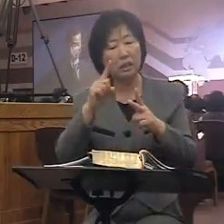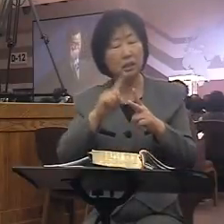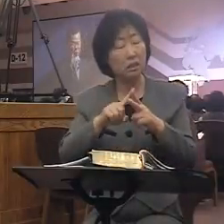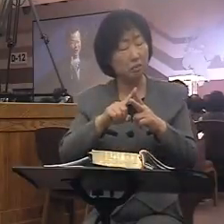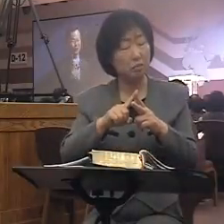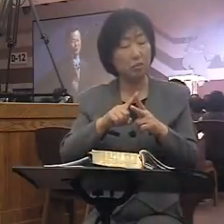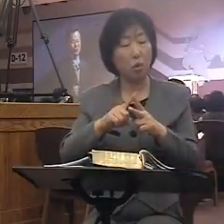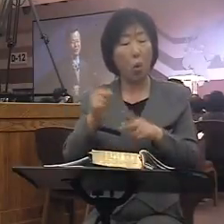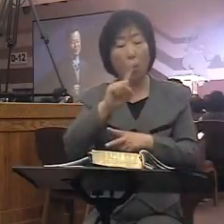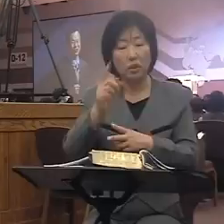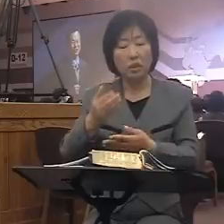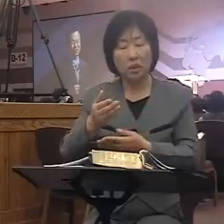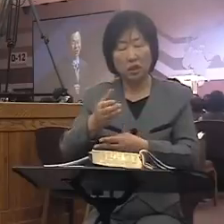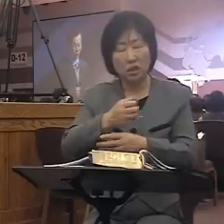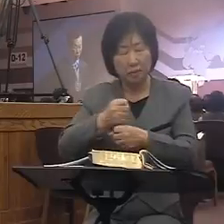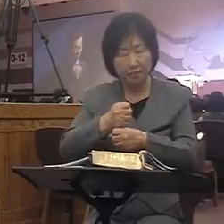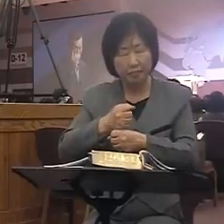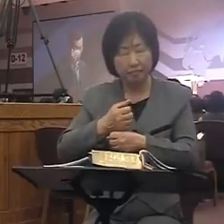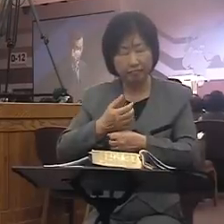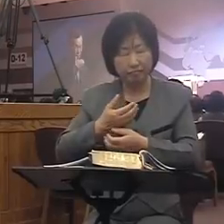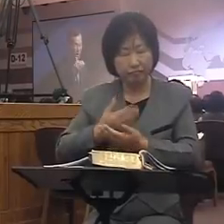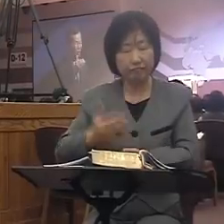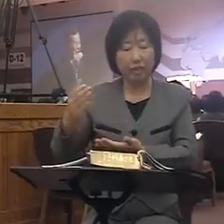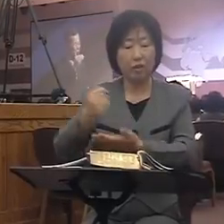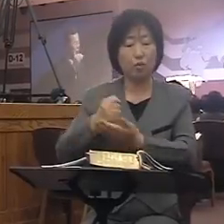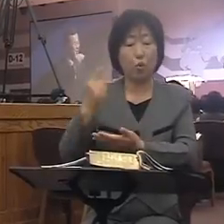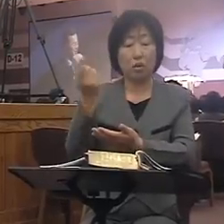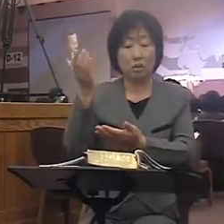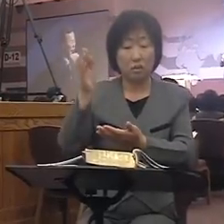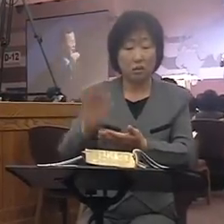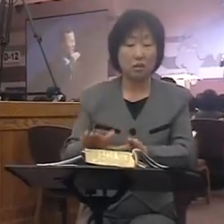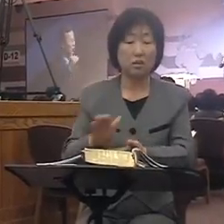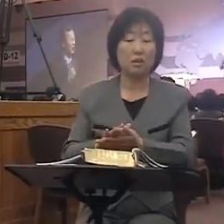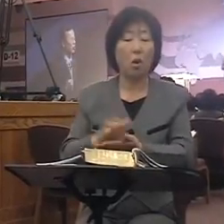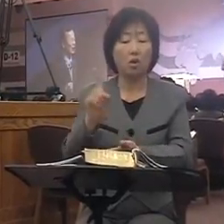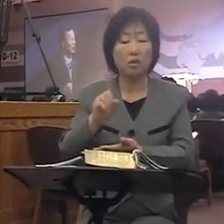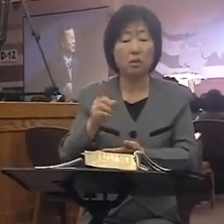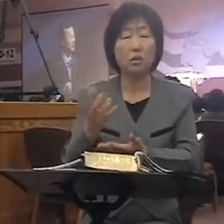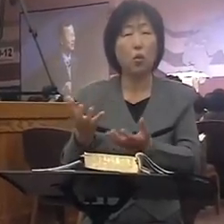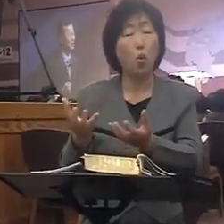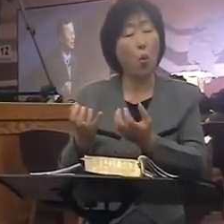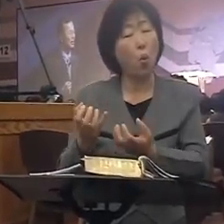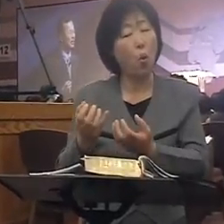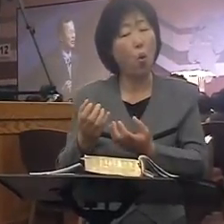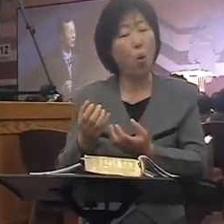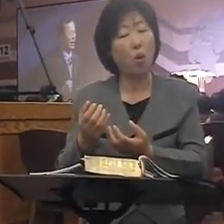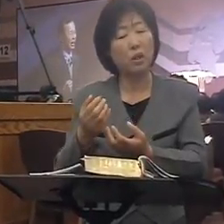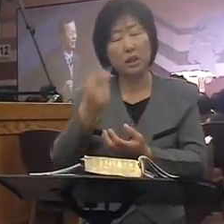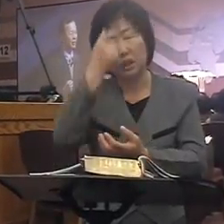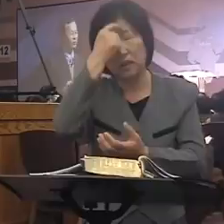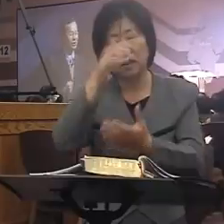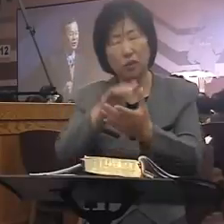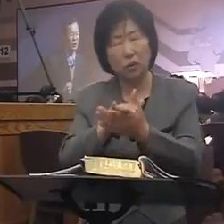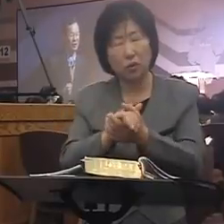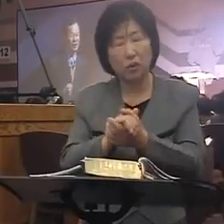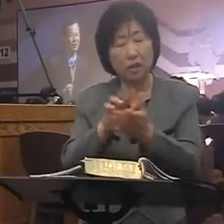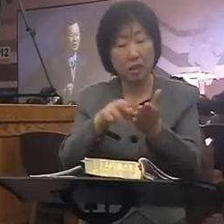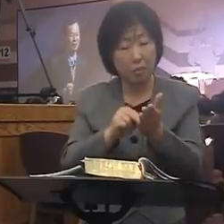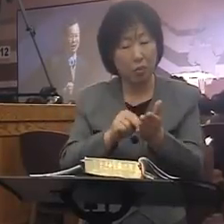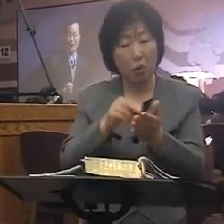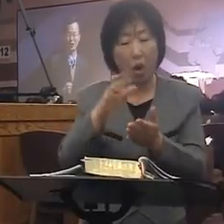어떠한 짐을 갖고 왔든지, 어떠한 요구를 갖고 기도의 제목을 갖고 왔든지, 우리 하나님은